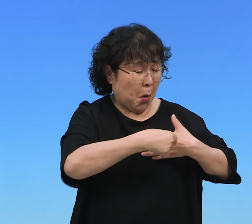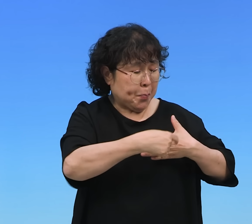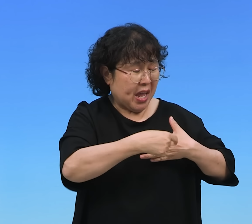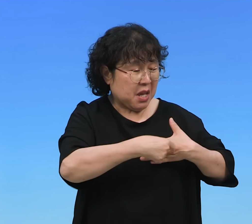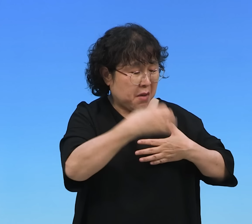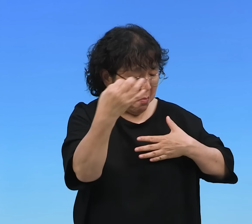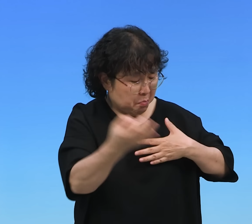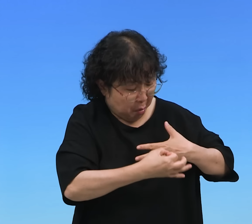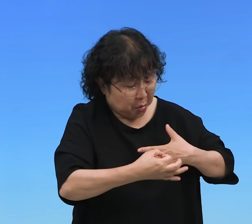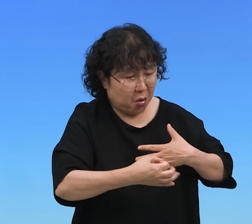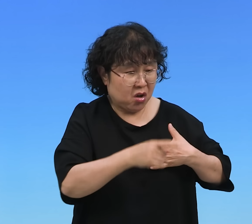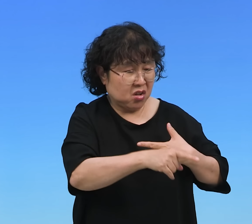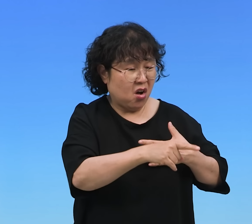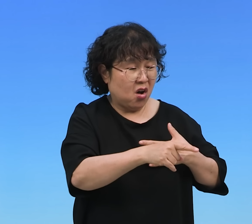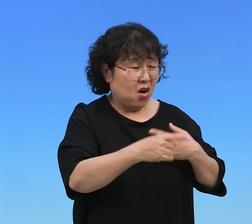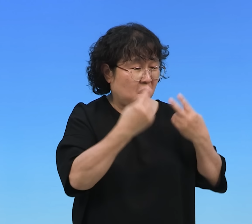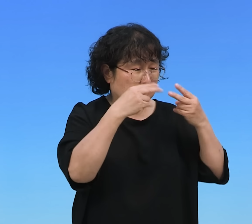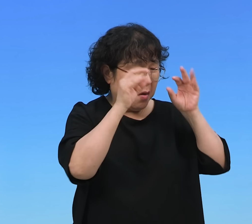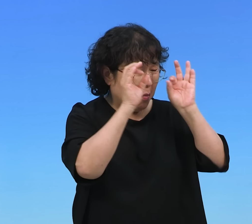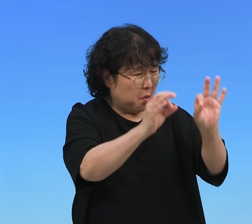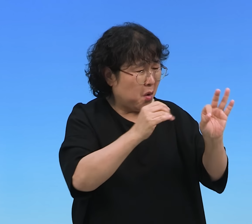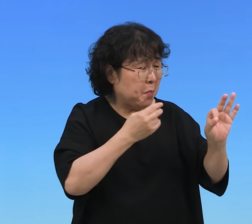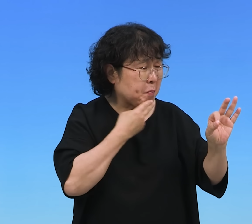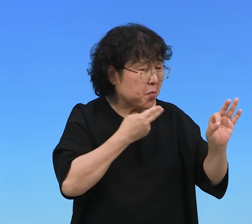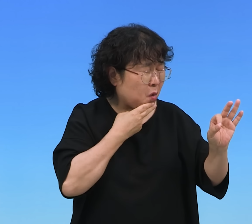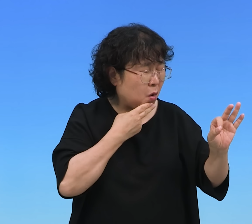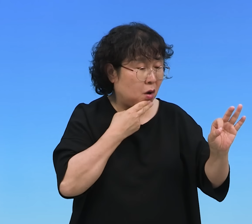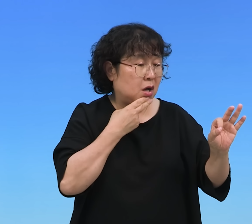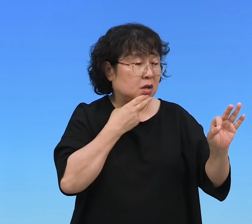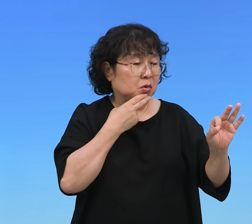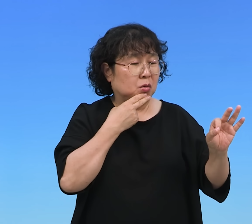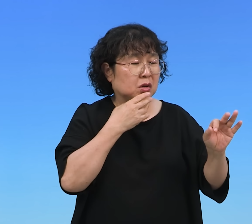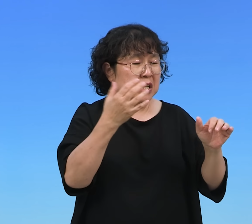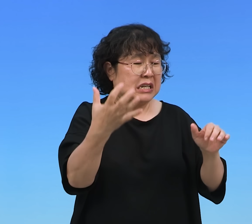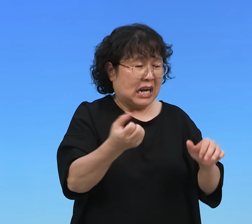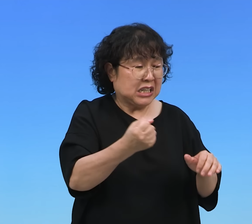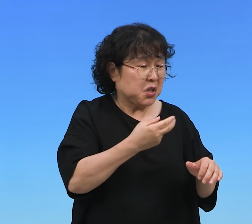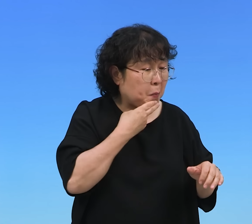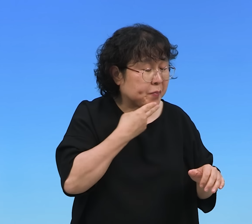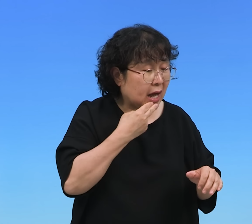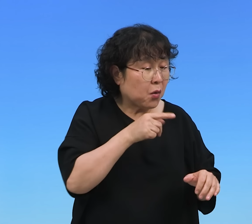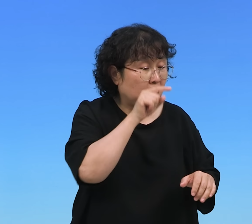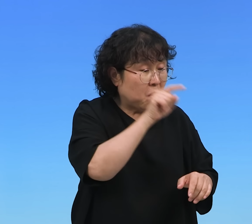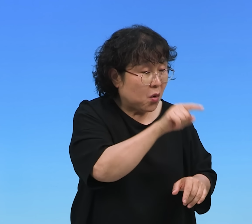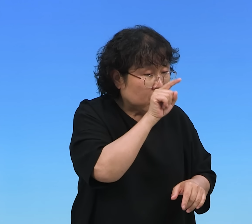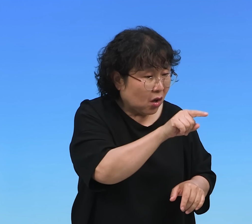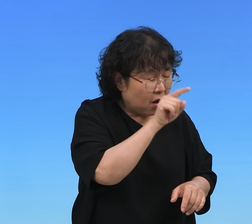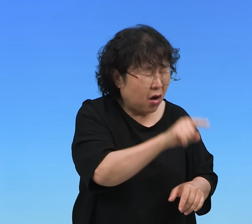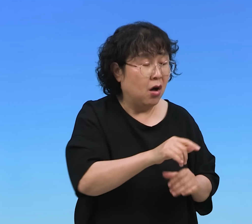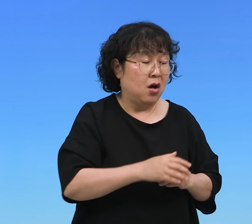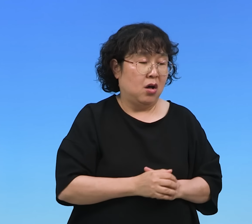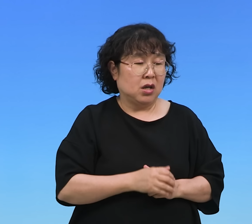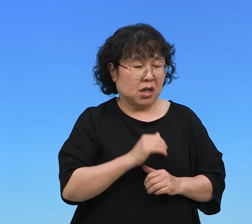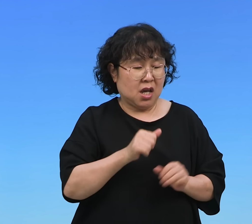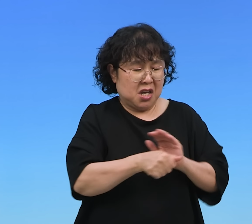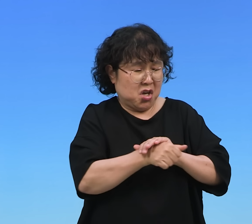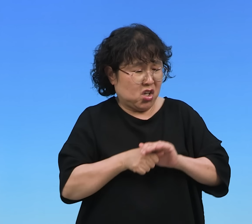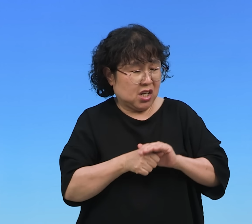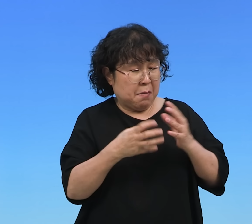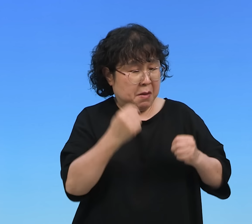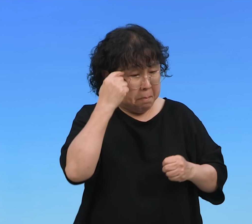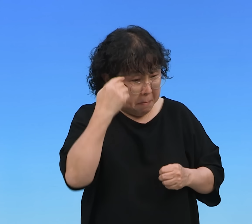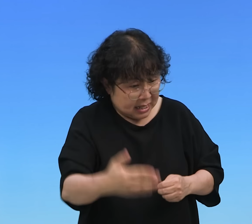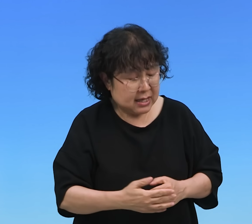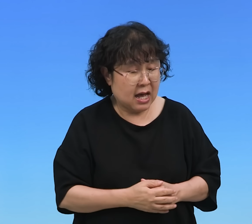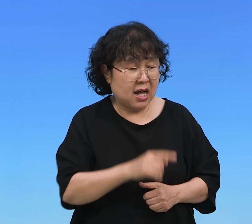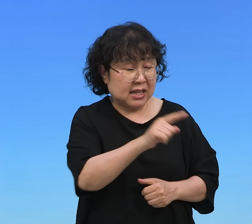거 없고 가진 거 없고 그래서 그렇게 열등감이 많으냐? 네가 바로 영적인 야베스다. 내가